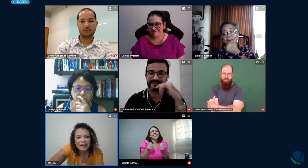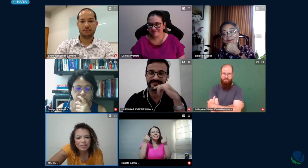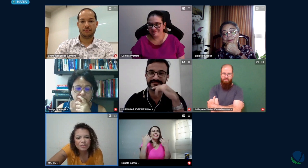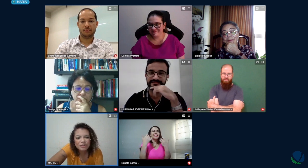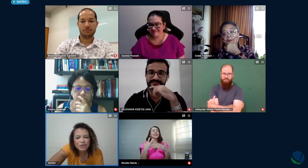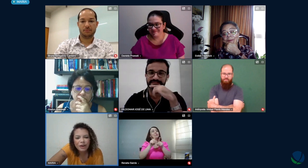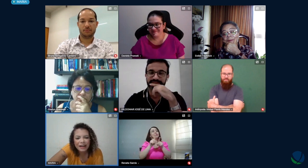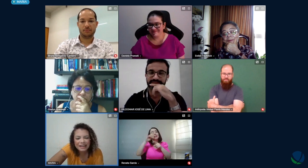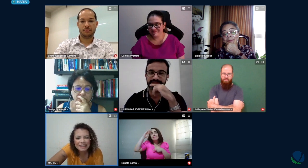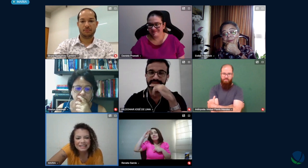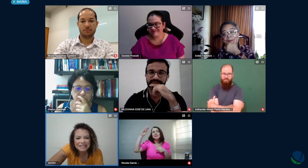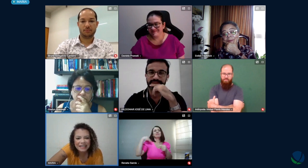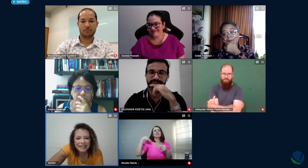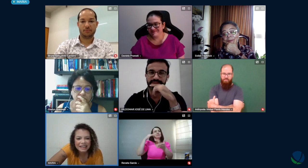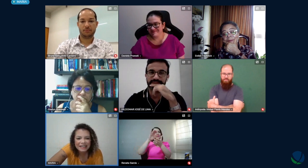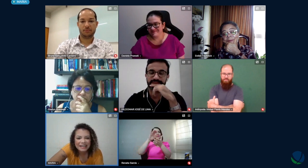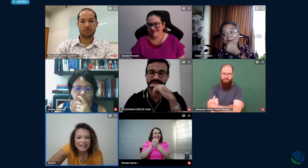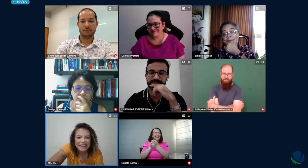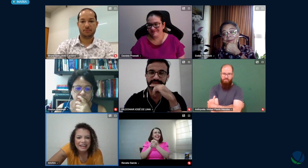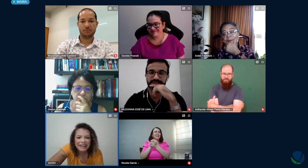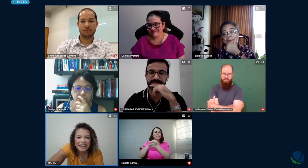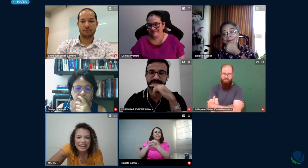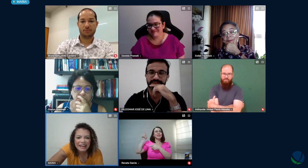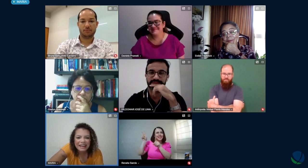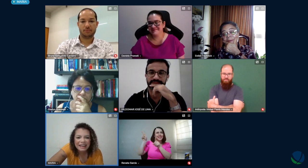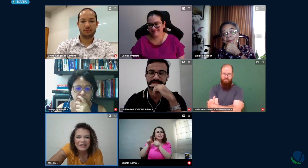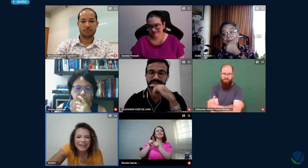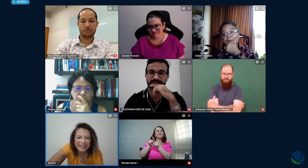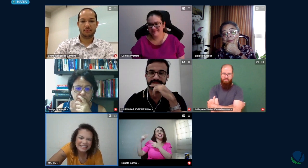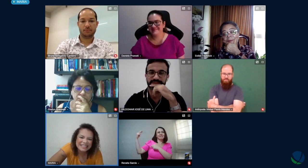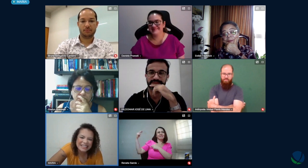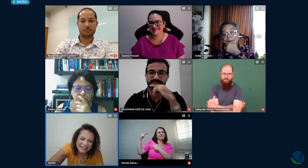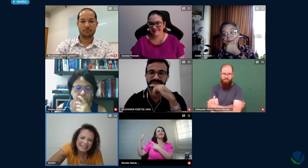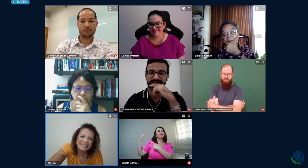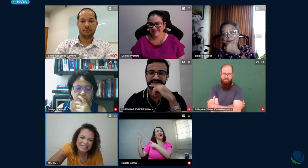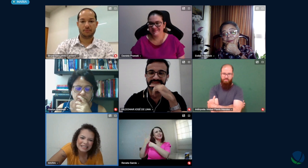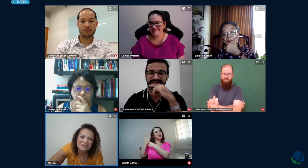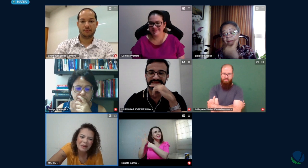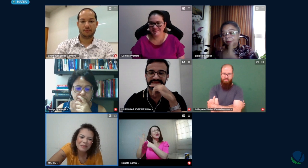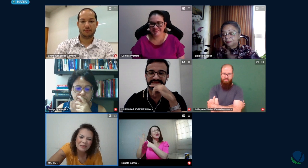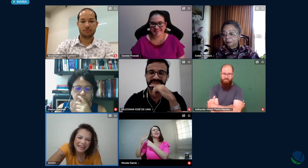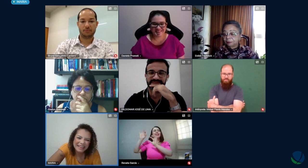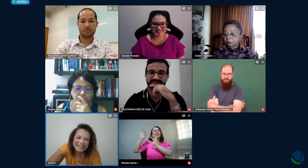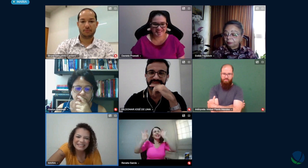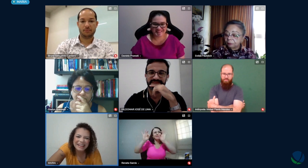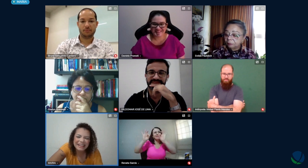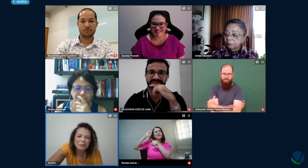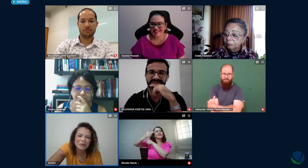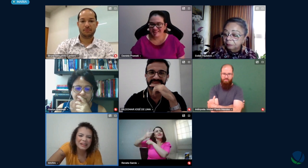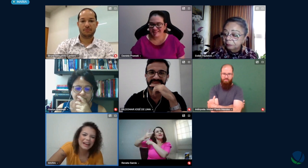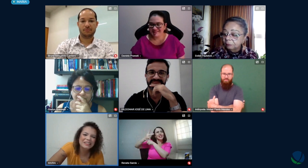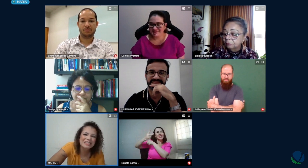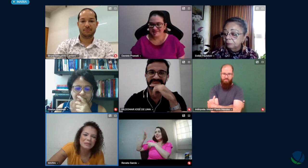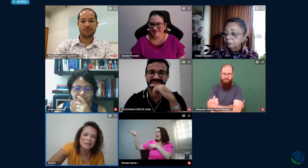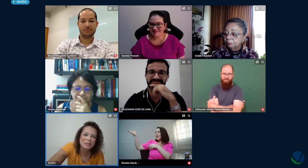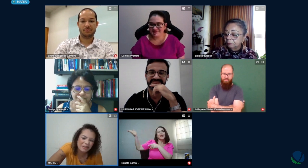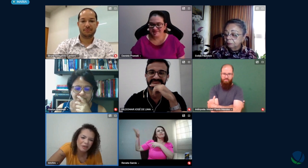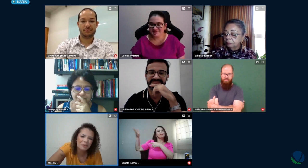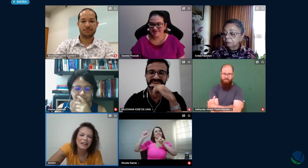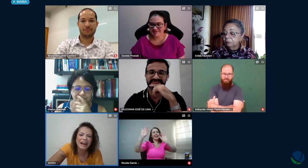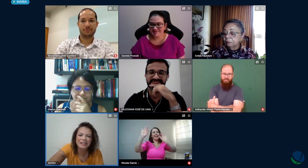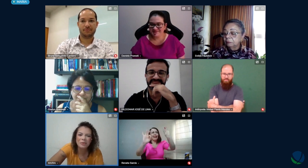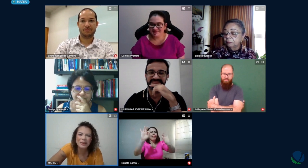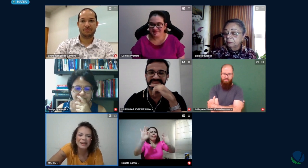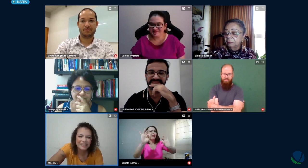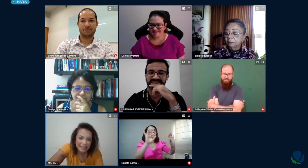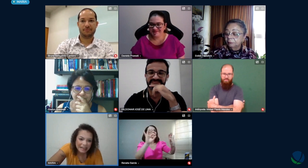Eu quero só agradecer. Eu quero agradecer também ao meu marido, que está aqui do meu lado, sempre